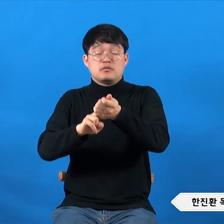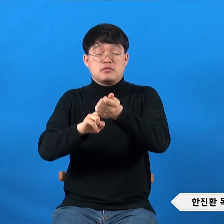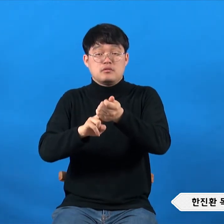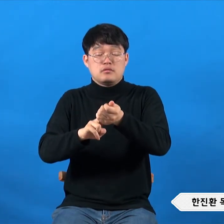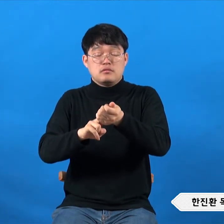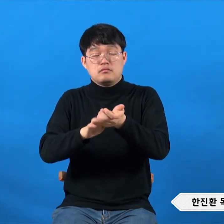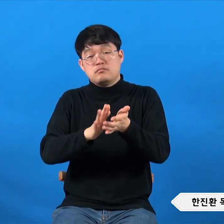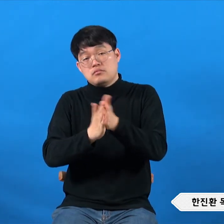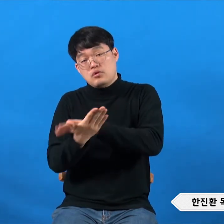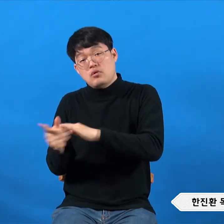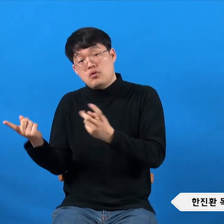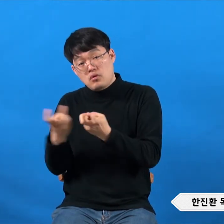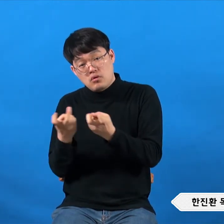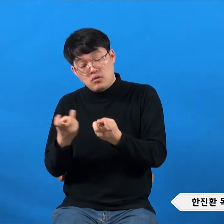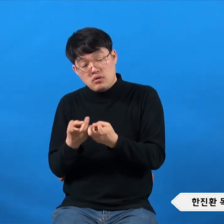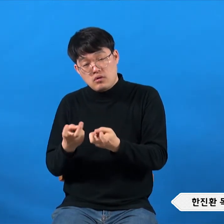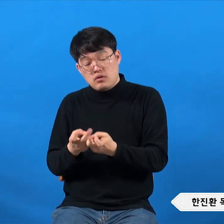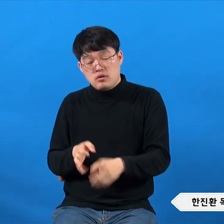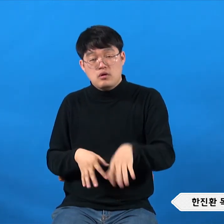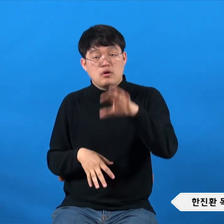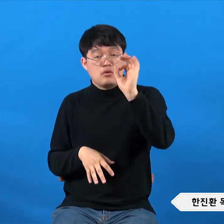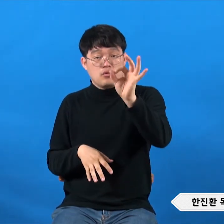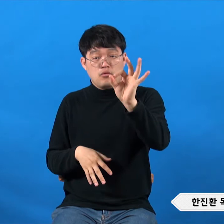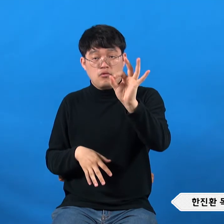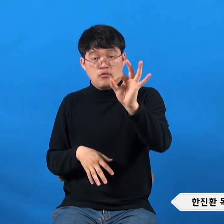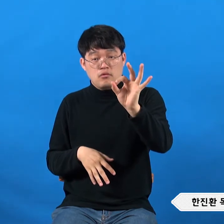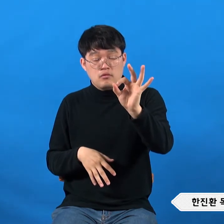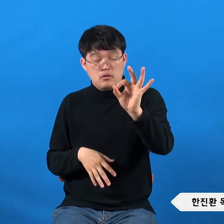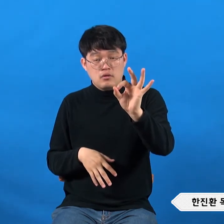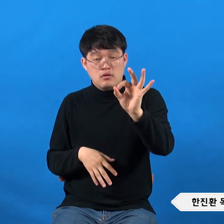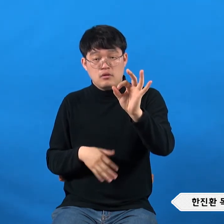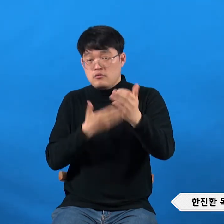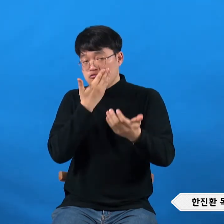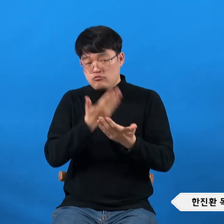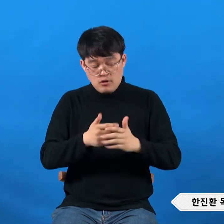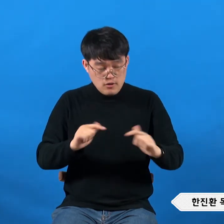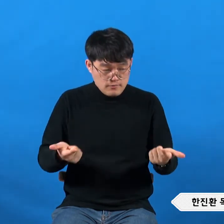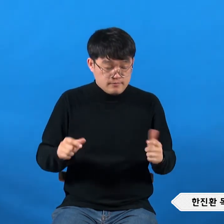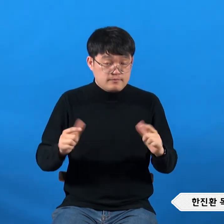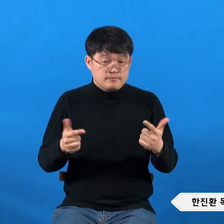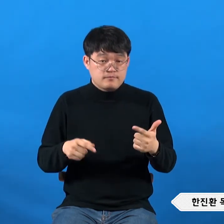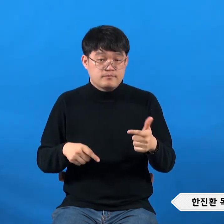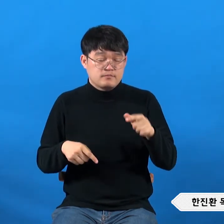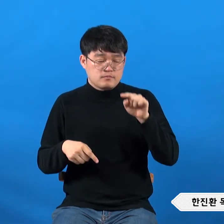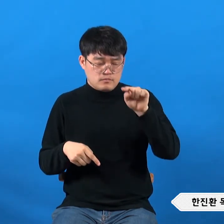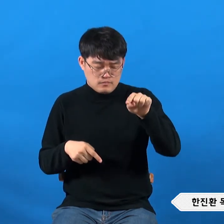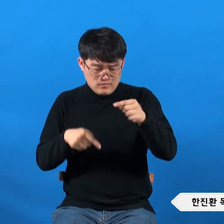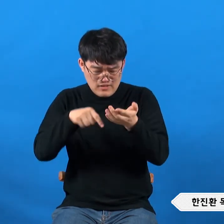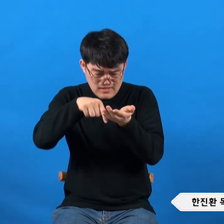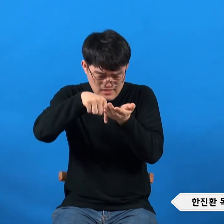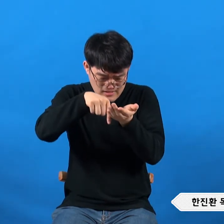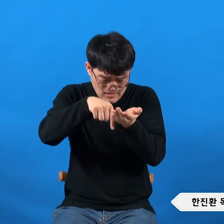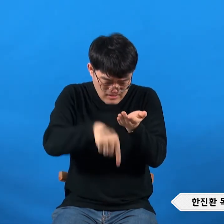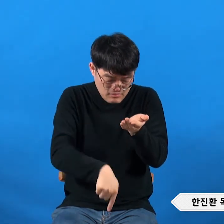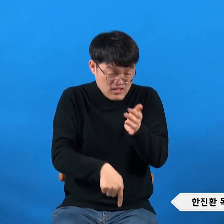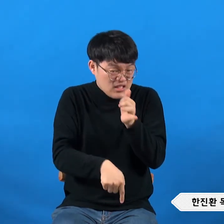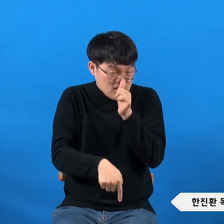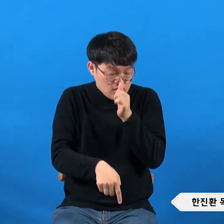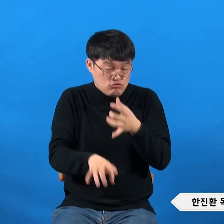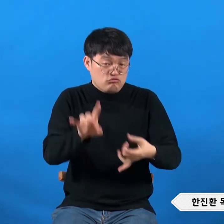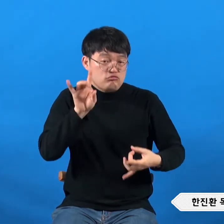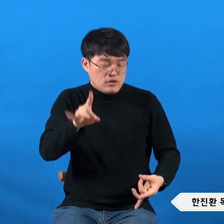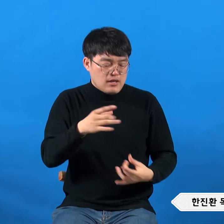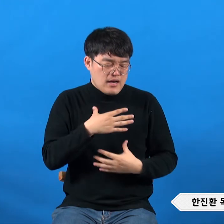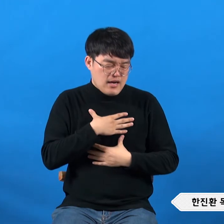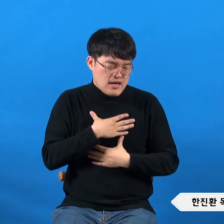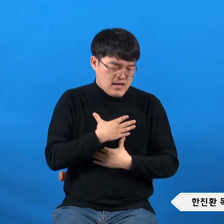수가 있었을까? 돈이 인생의 전부가 아니라 돈이 중요한, 그렇게 말해가지고 그건 되지 않는 일입니다. 심층적인